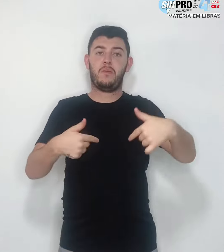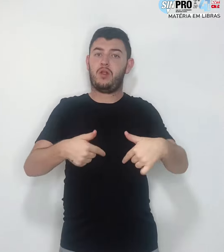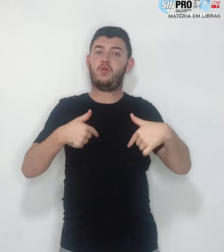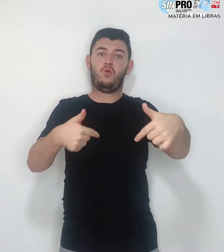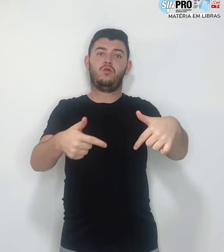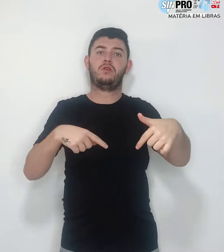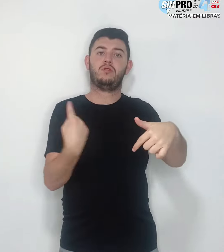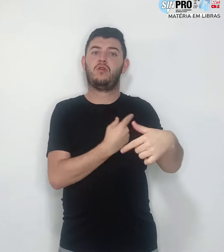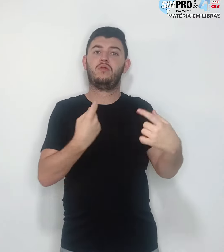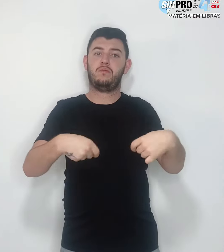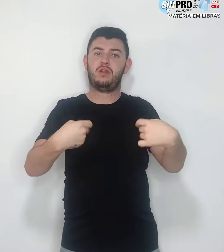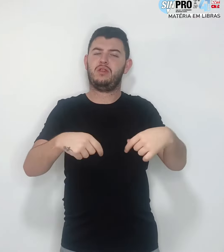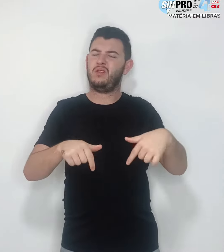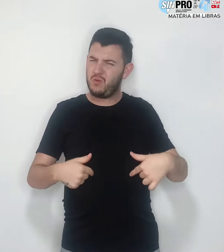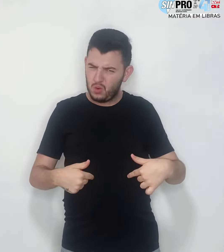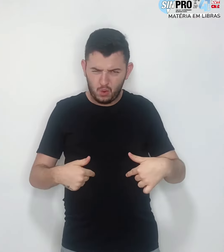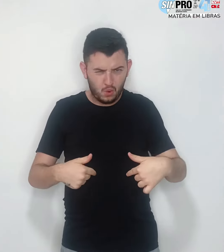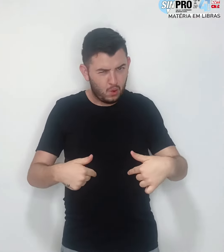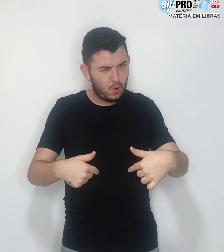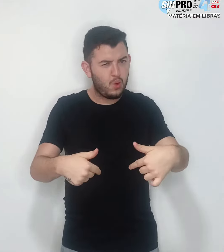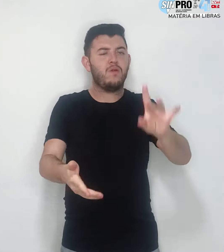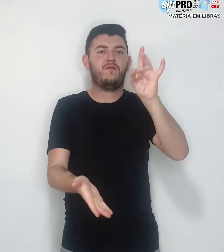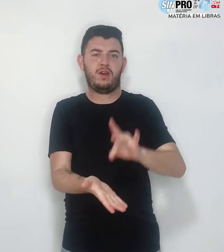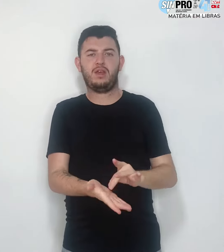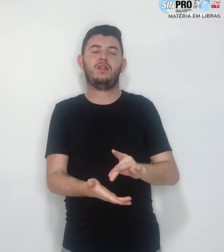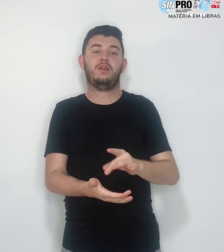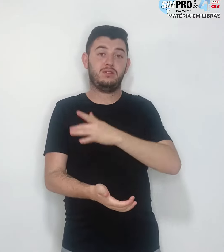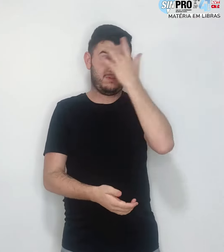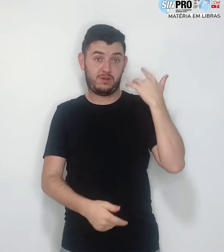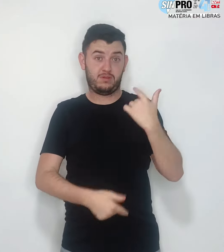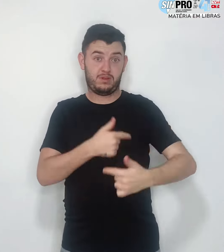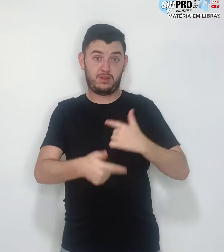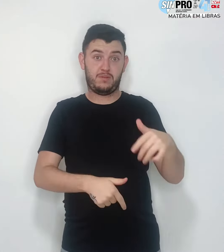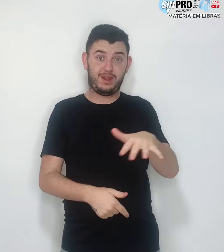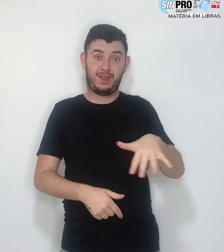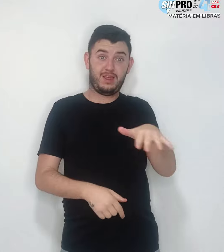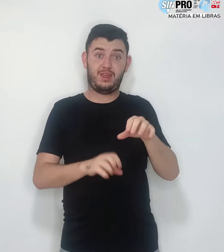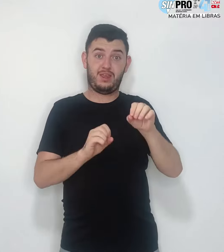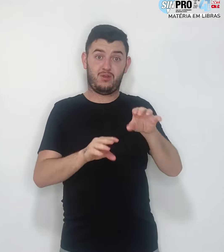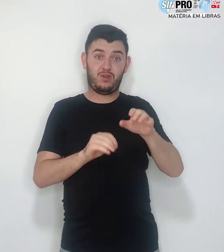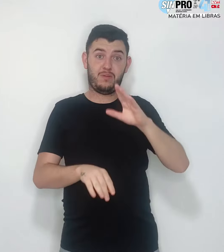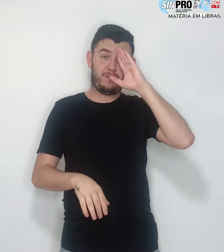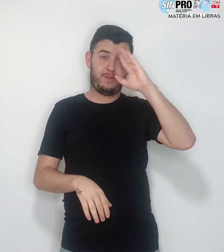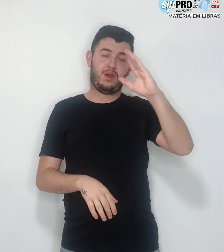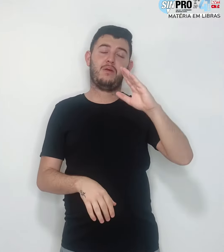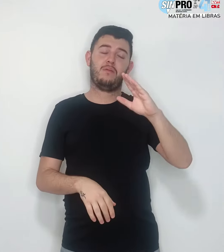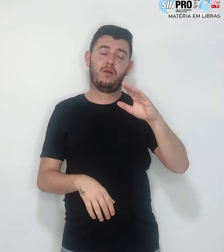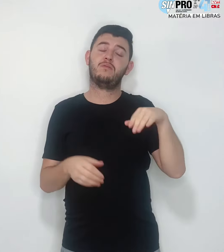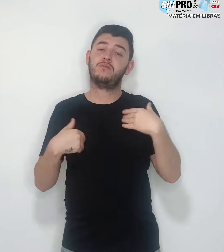é definitiva para o governo federal manter a política de destruição do Brasil.